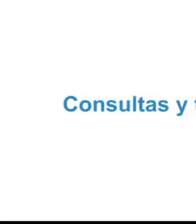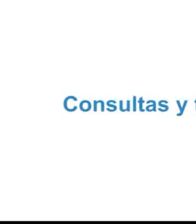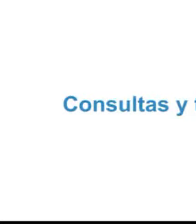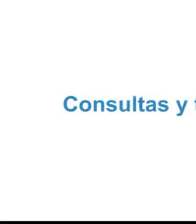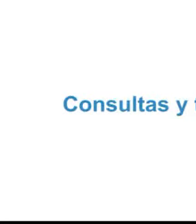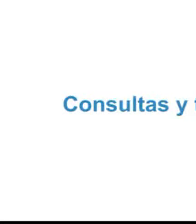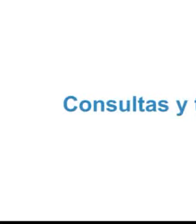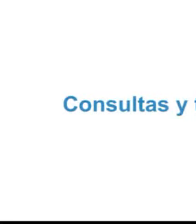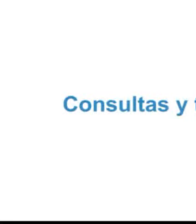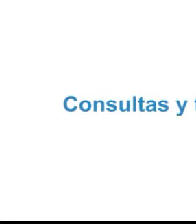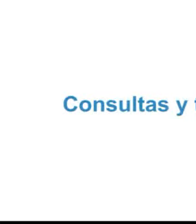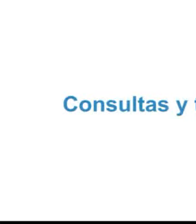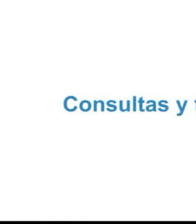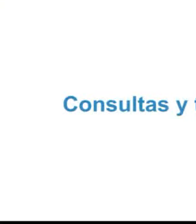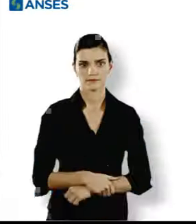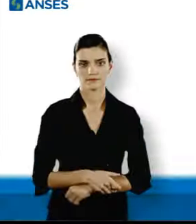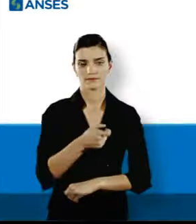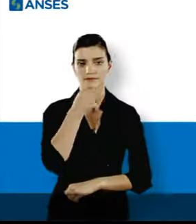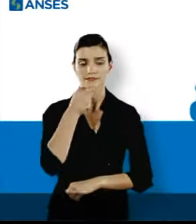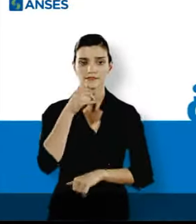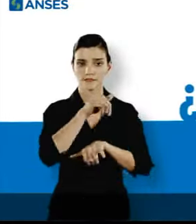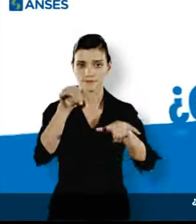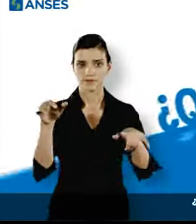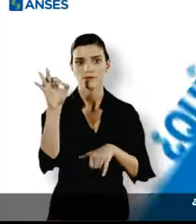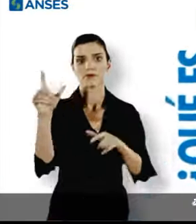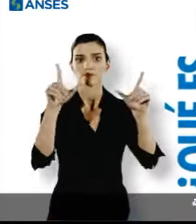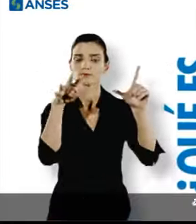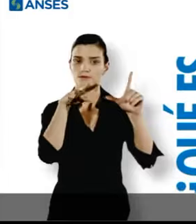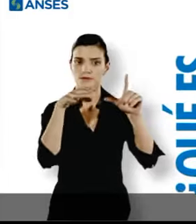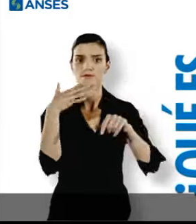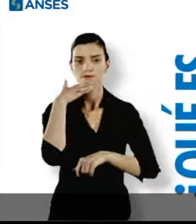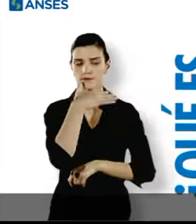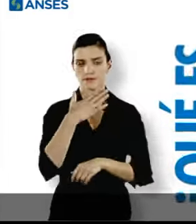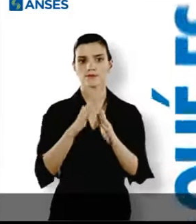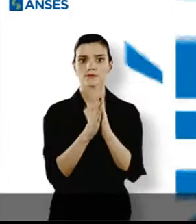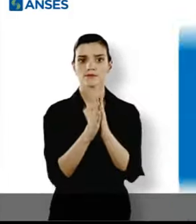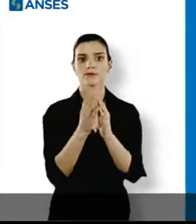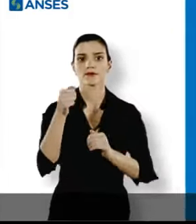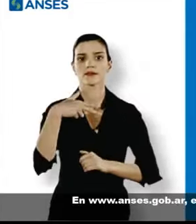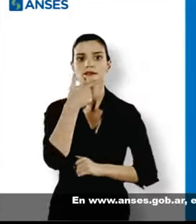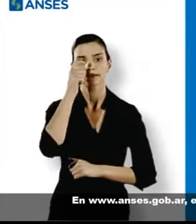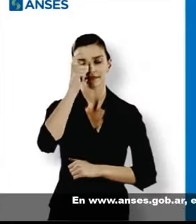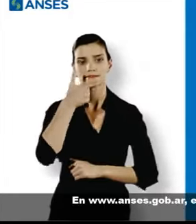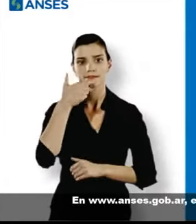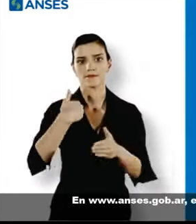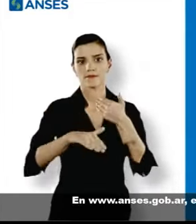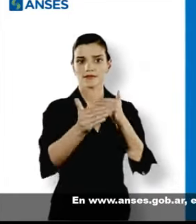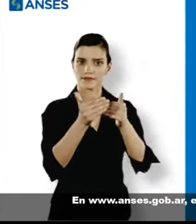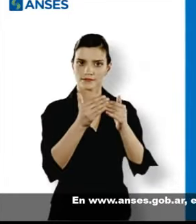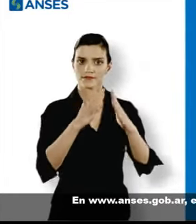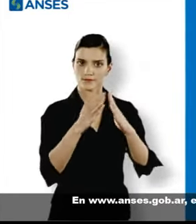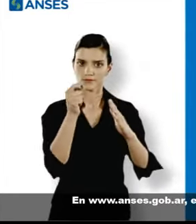consultas y trámites en línea Qué es en